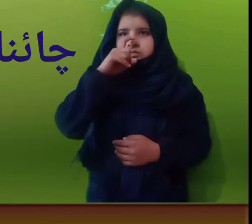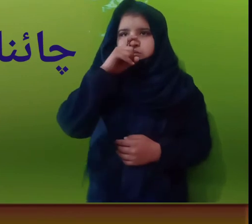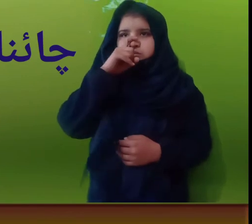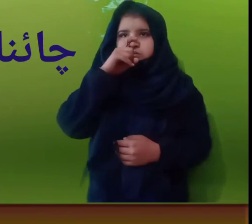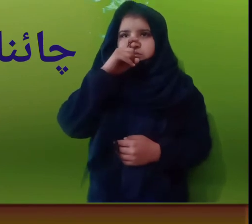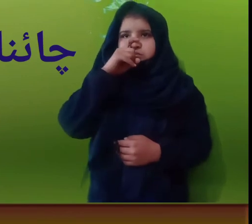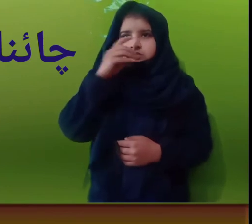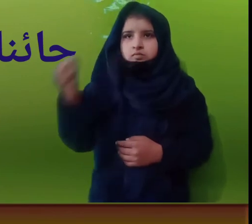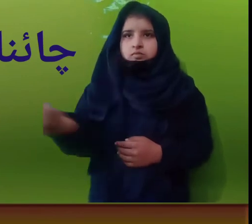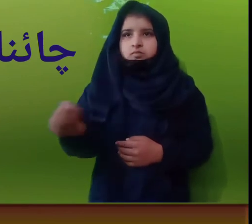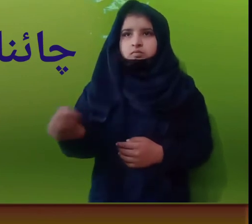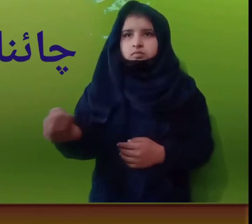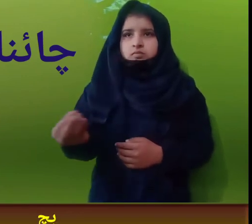चाइना मिट्टी